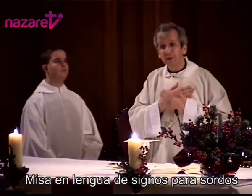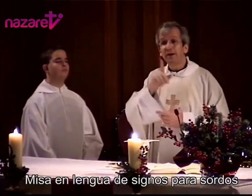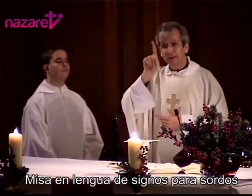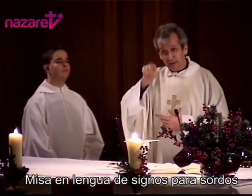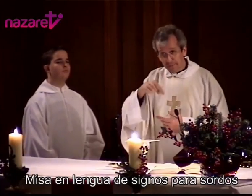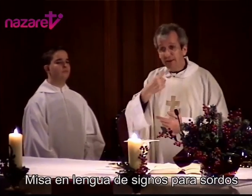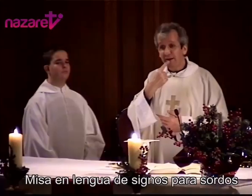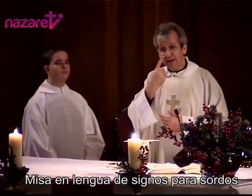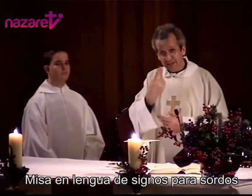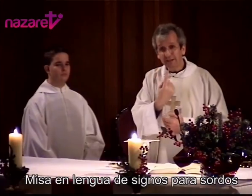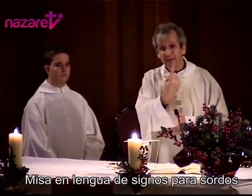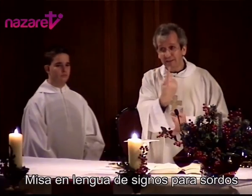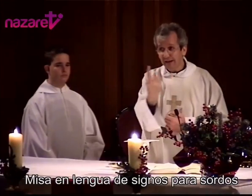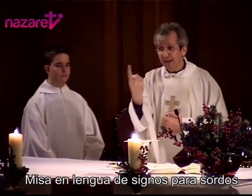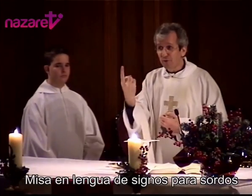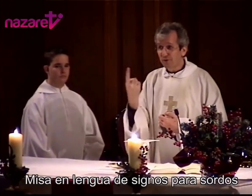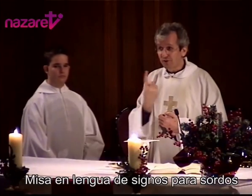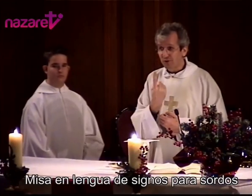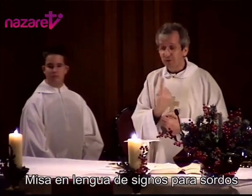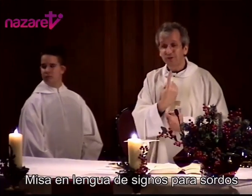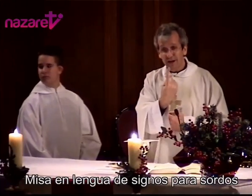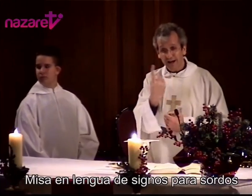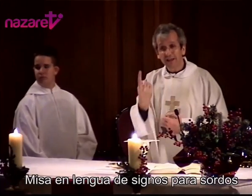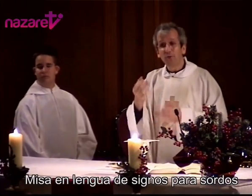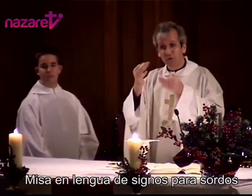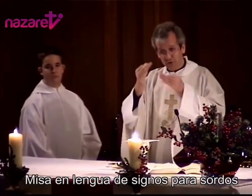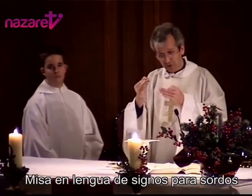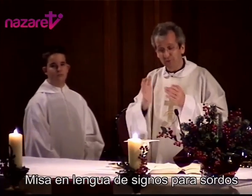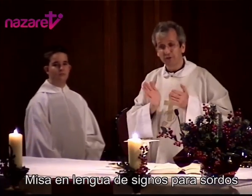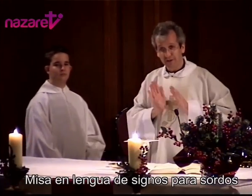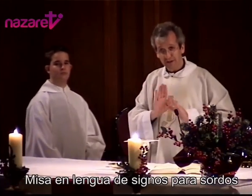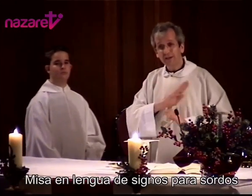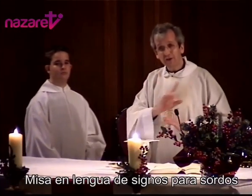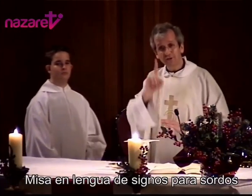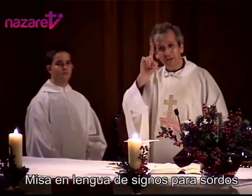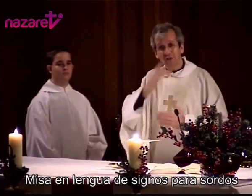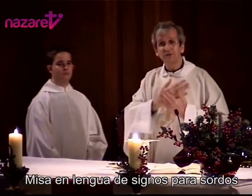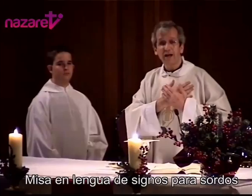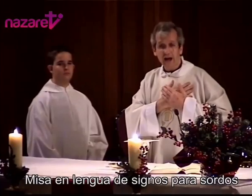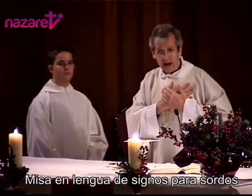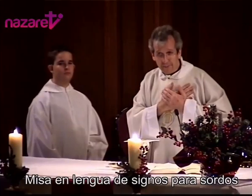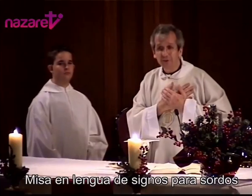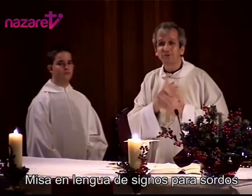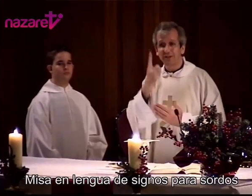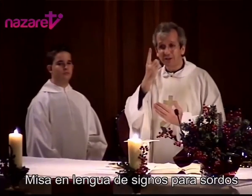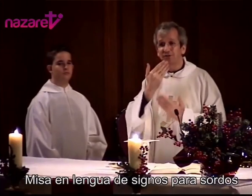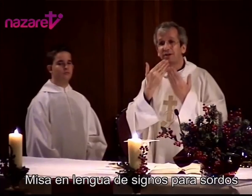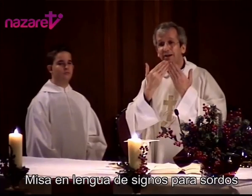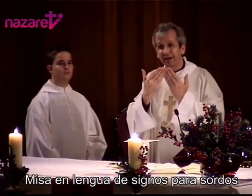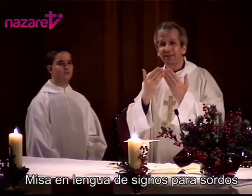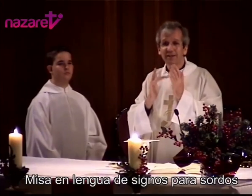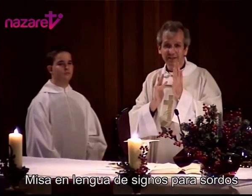amado», también las dice de cada uno de nosotros. Cada uno somos hijos de Dios, amados de